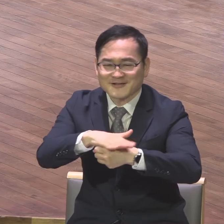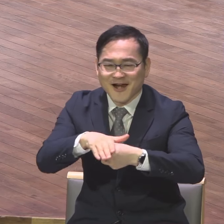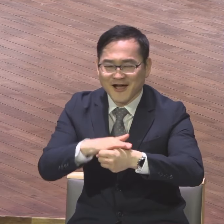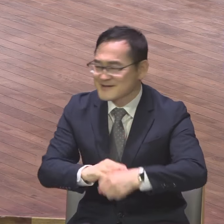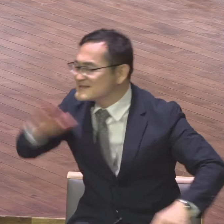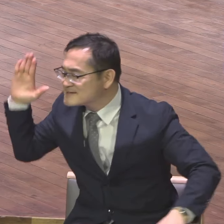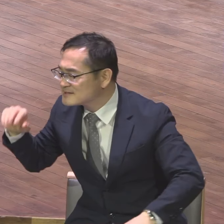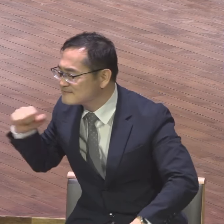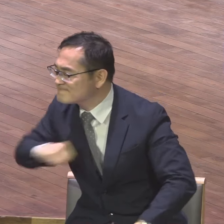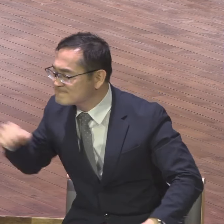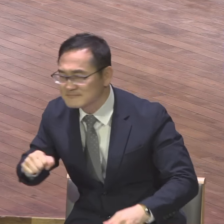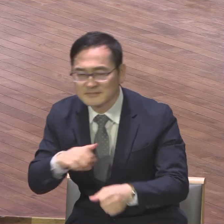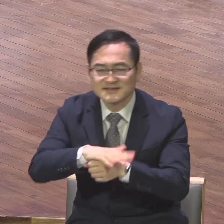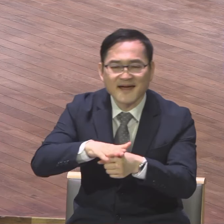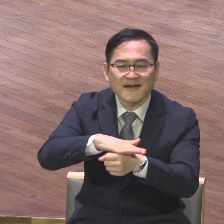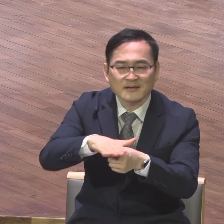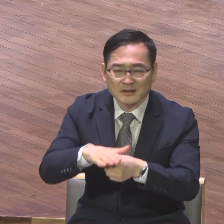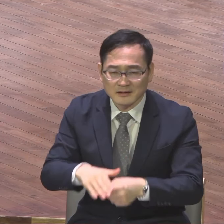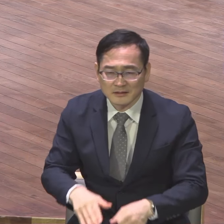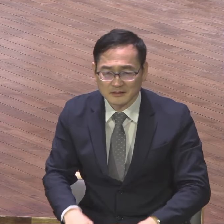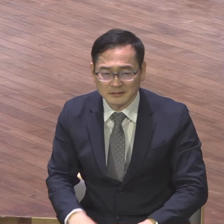완전 영적 무장하기 때문에.